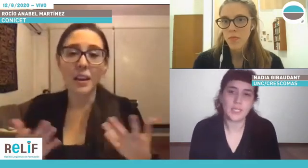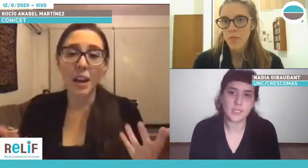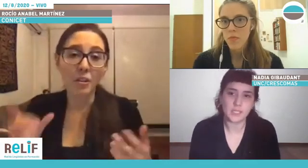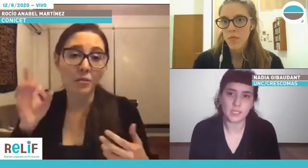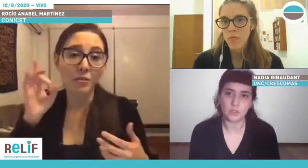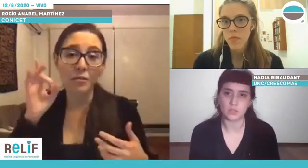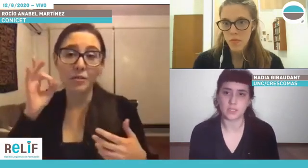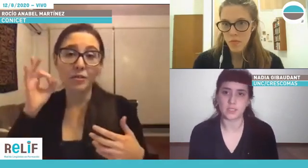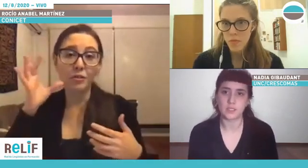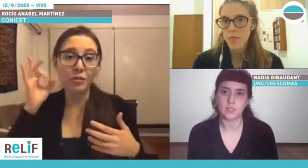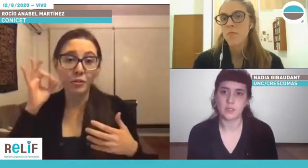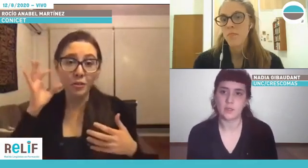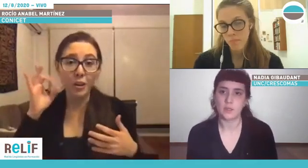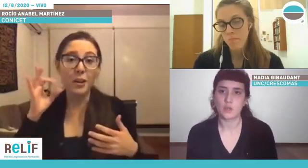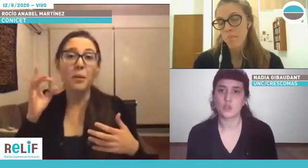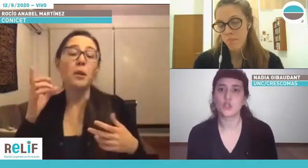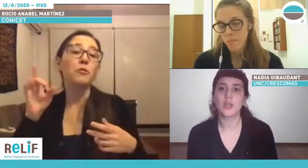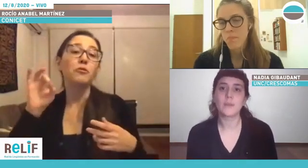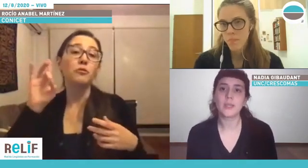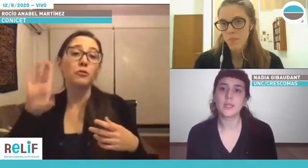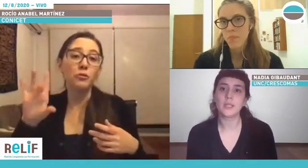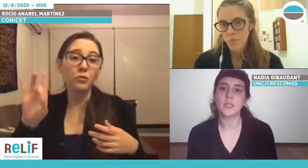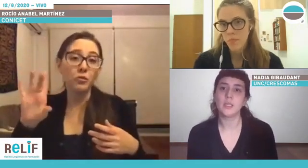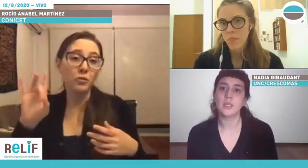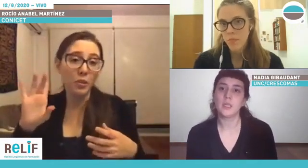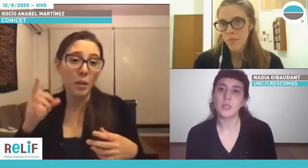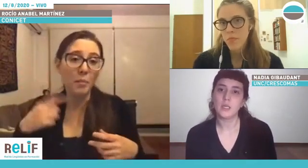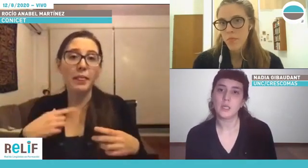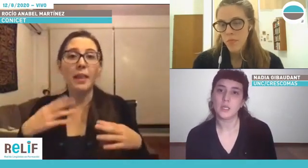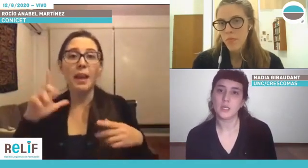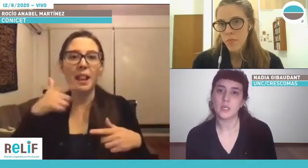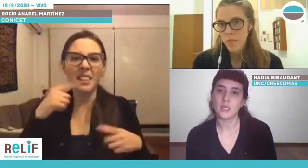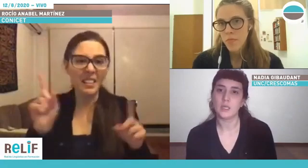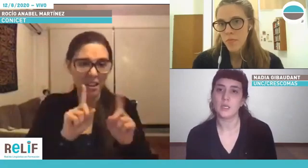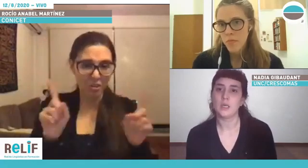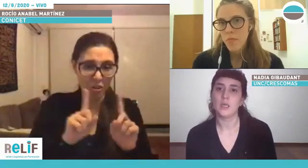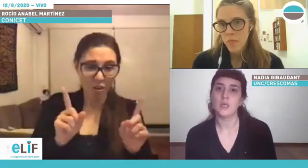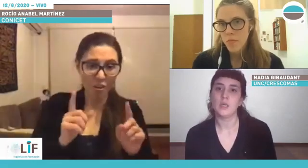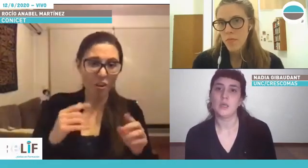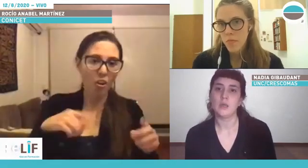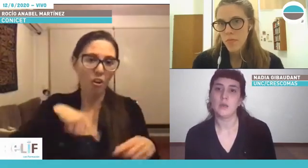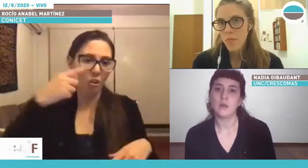nos ayudan a distintas cosas. No solamente